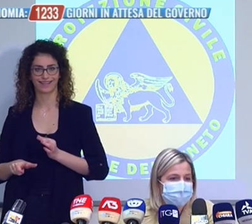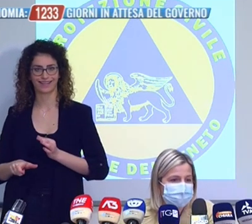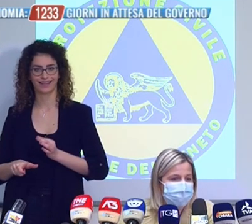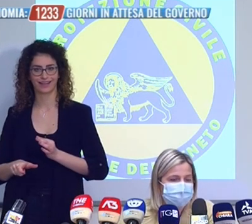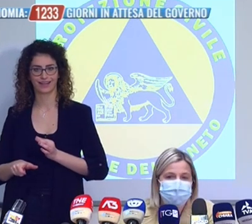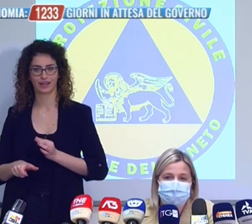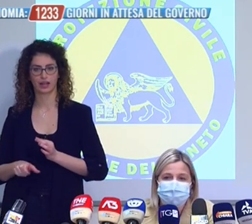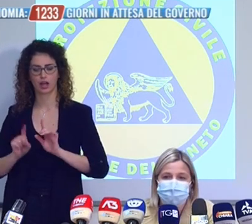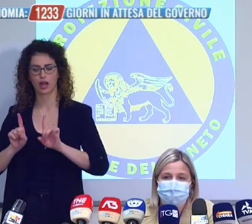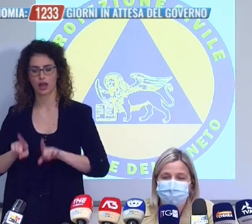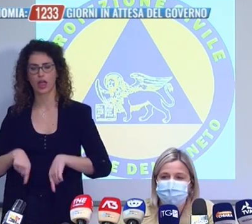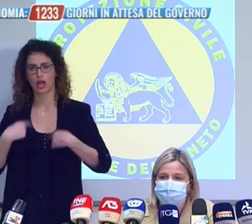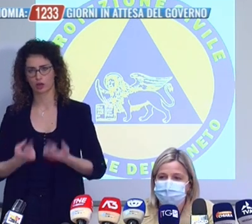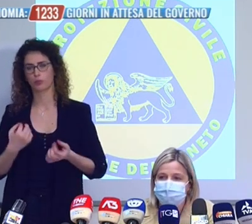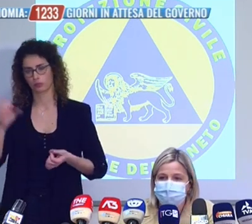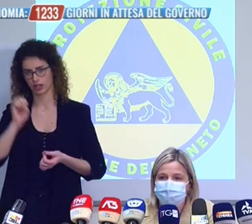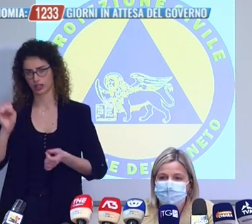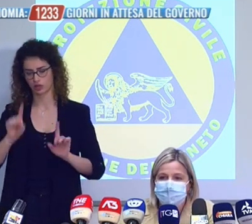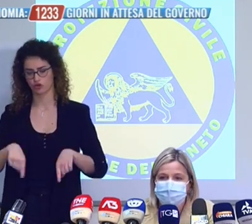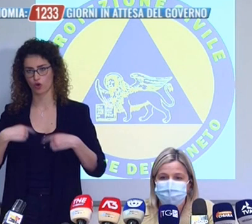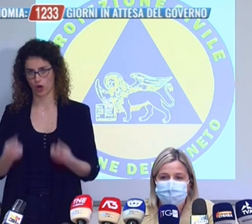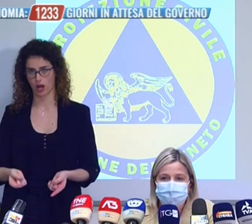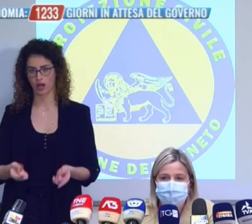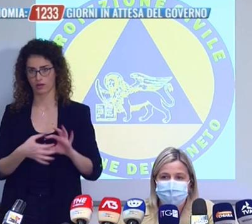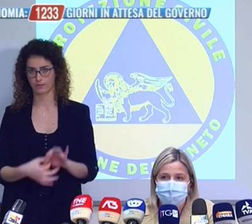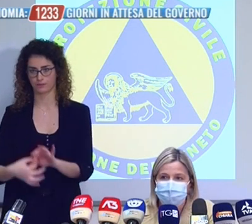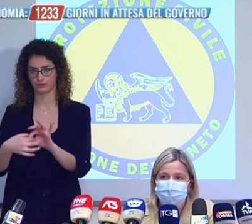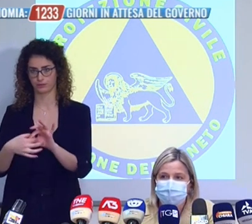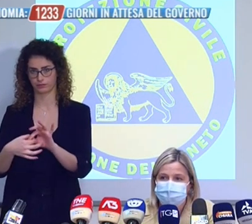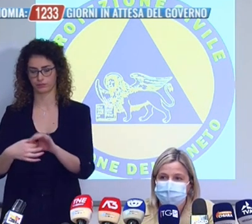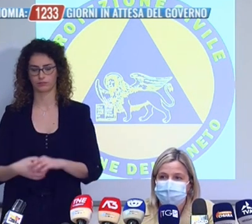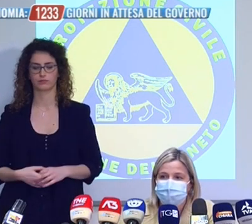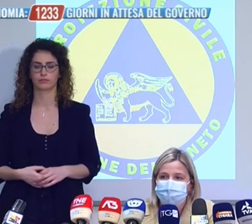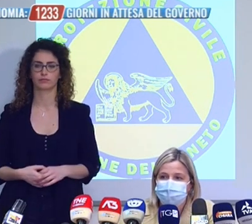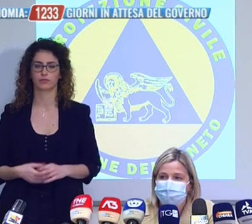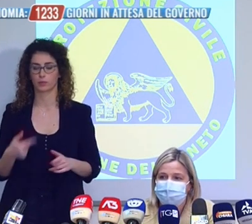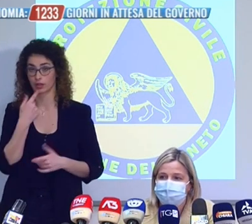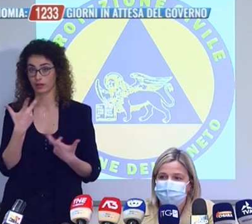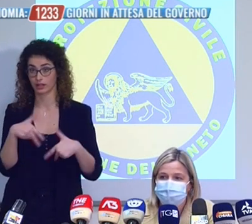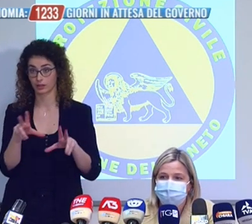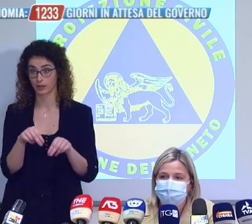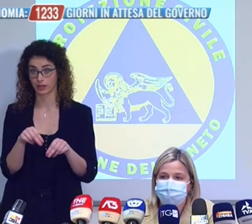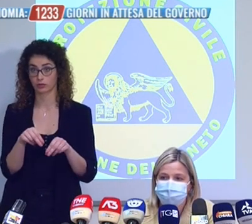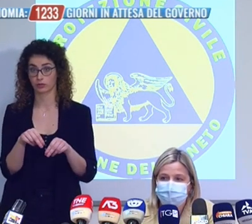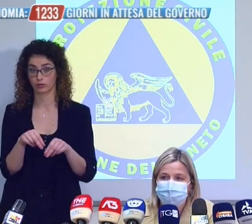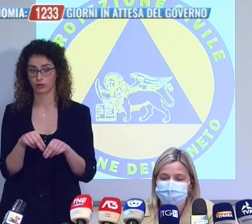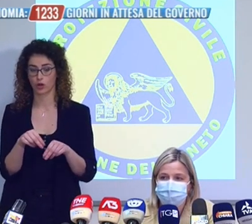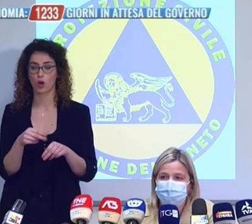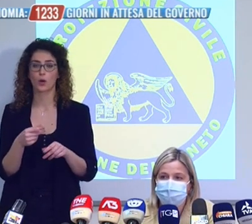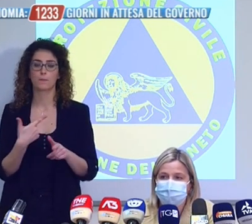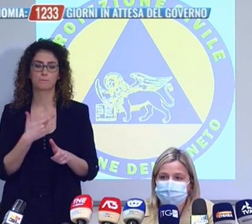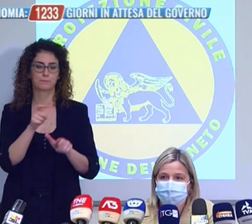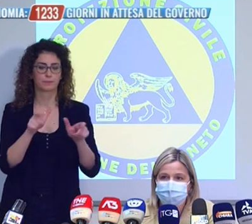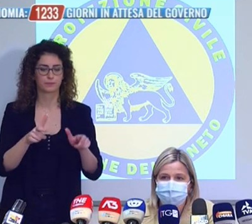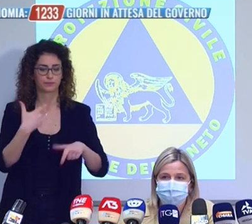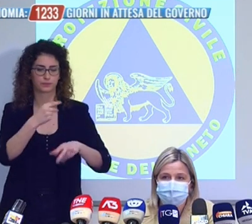anche andremo poi a declinarlo anche in questo caso su base regionale, perché ripeto, credo che più soggetti riusciamo